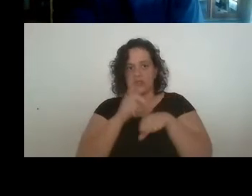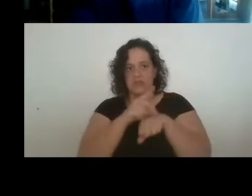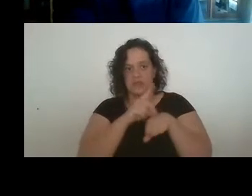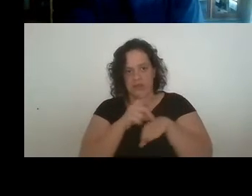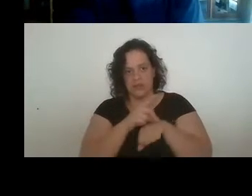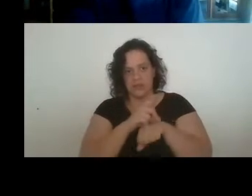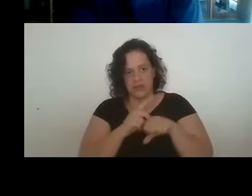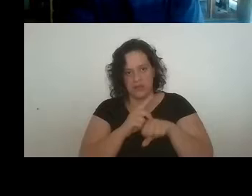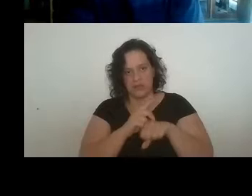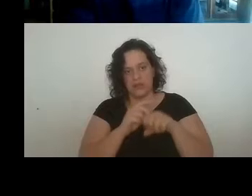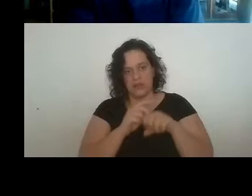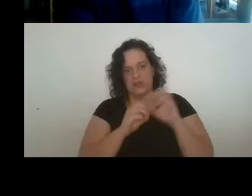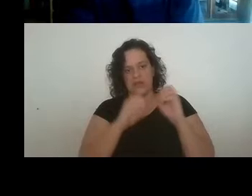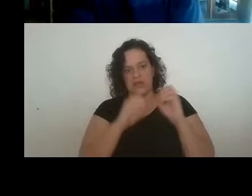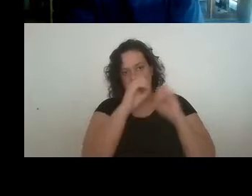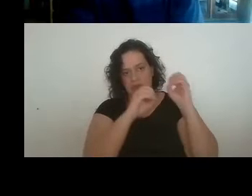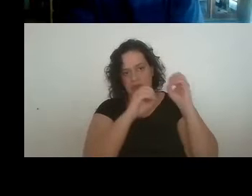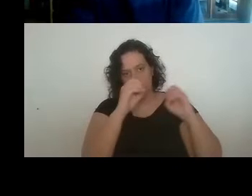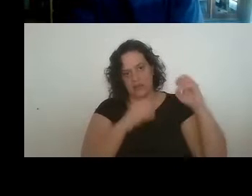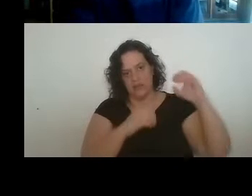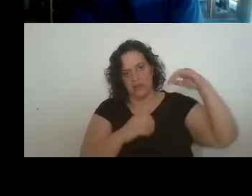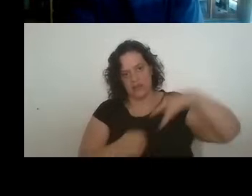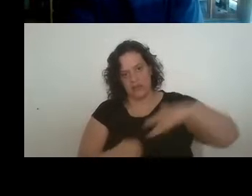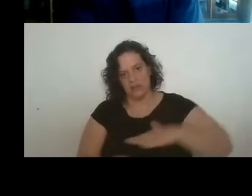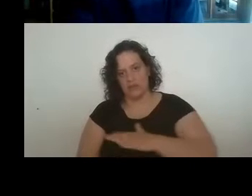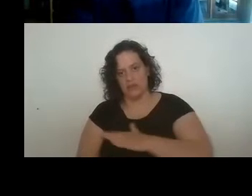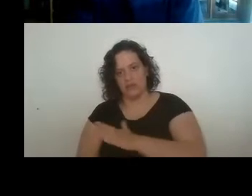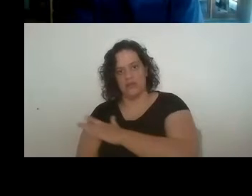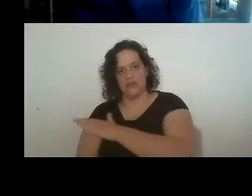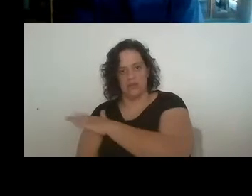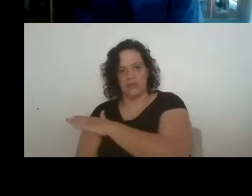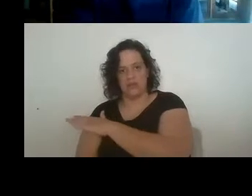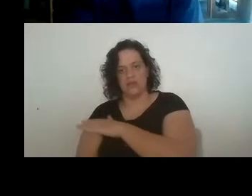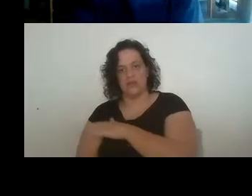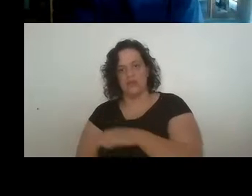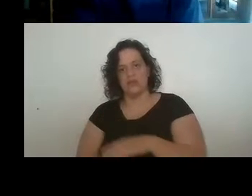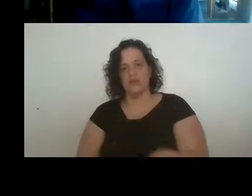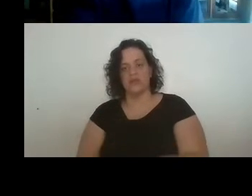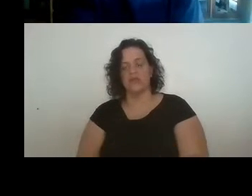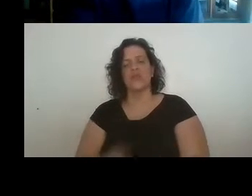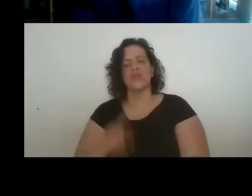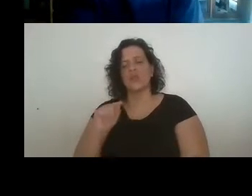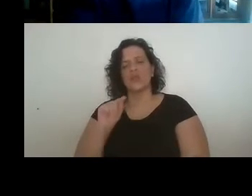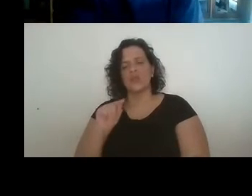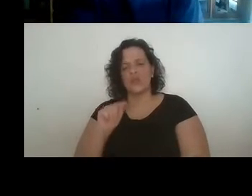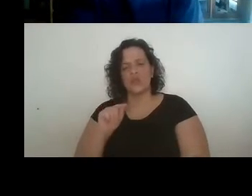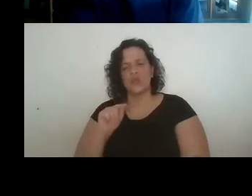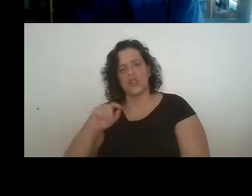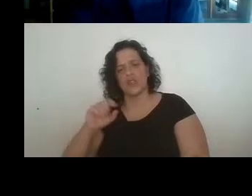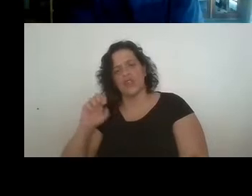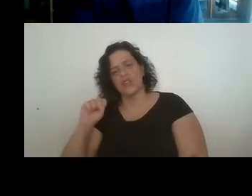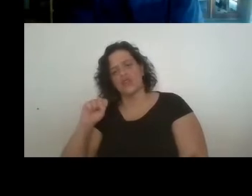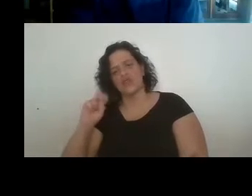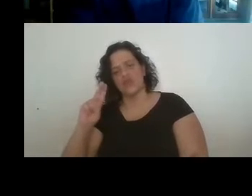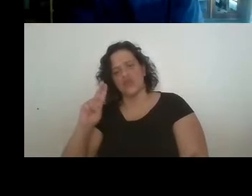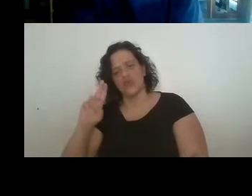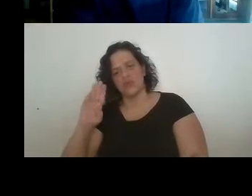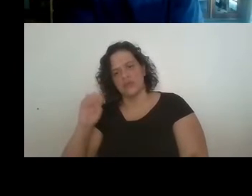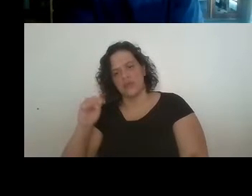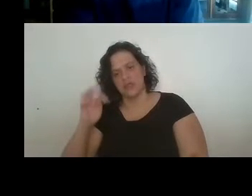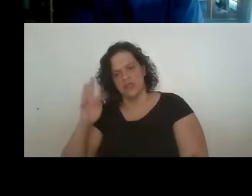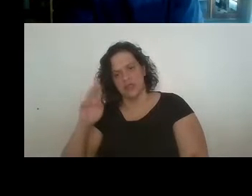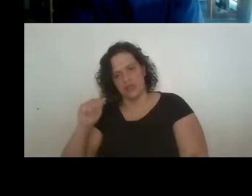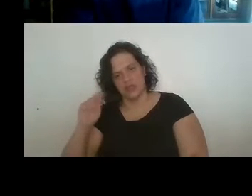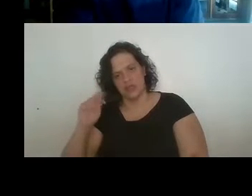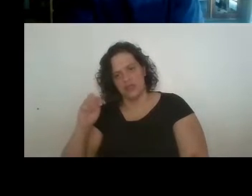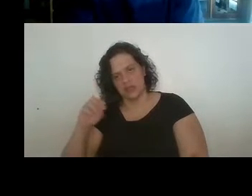elevada que a gente tem aí, e ele chega no substrato. Então, o que é o substrato que a gente vai